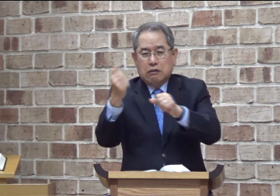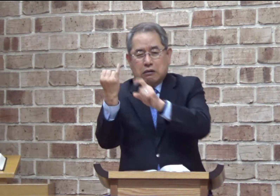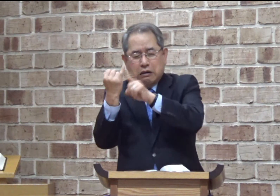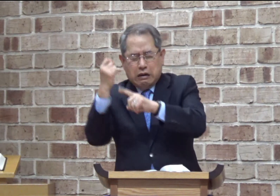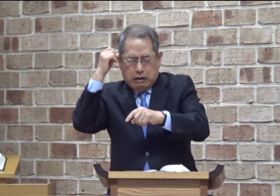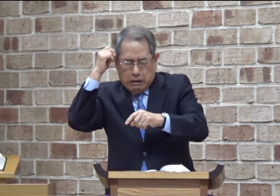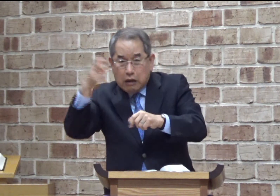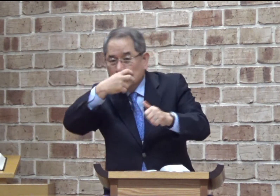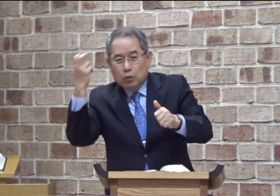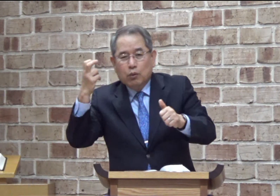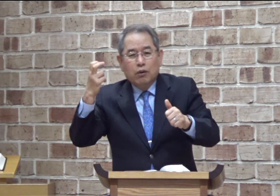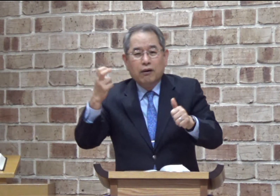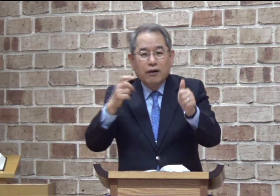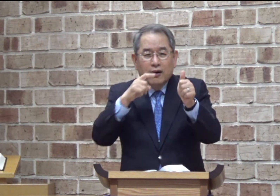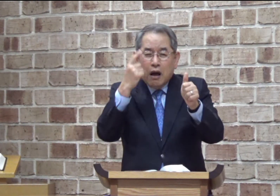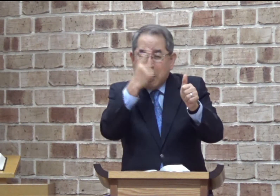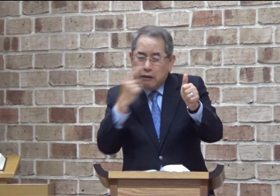사람들의 이야기입니다.